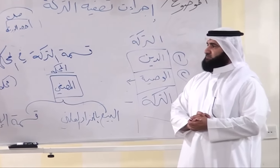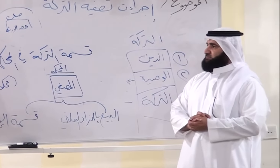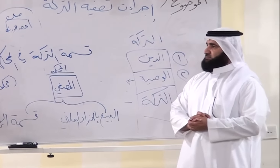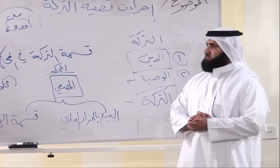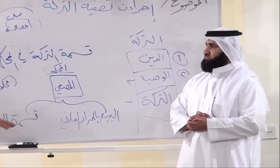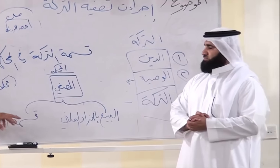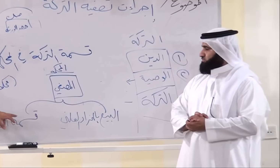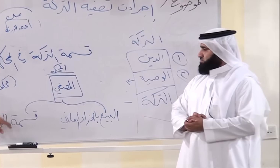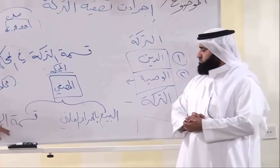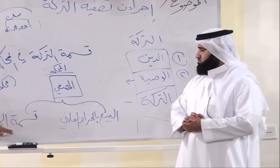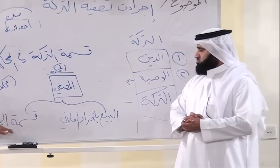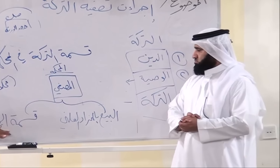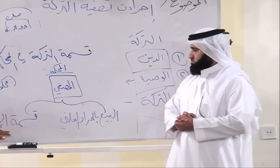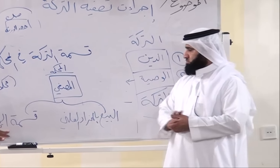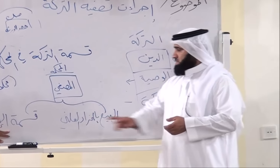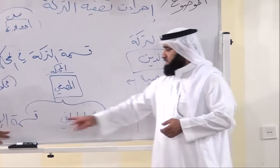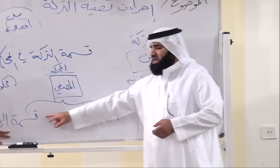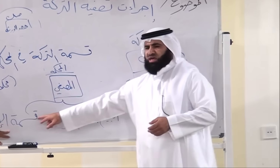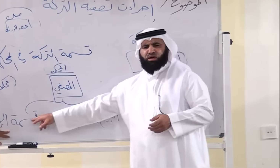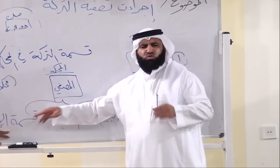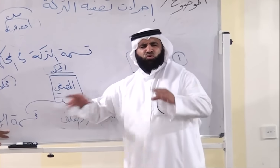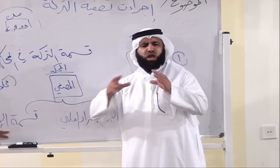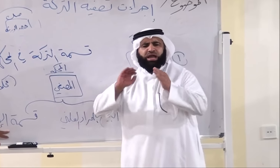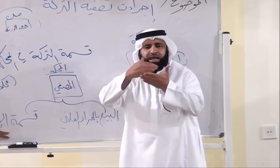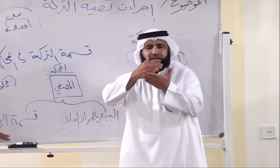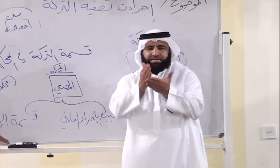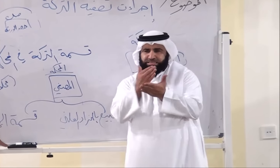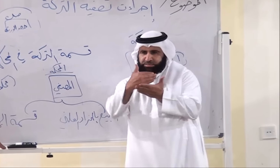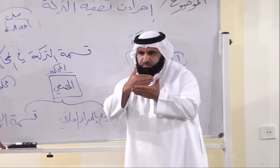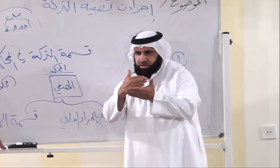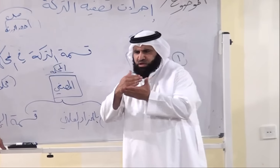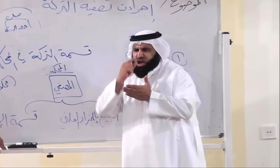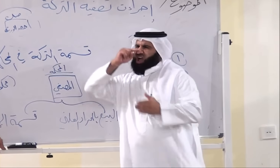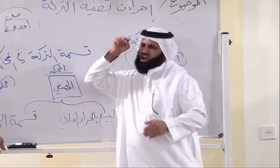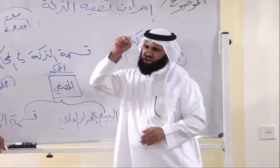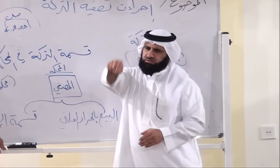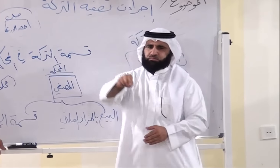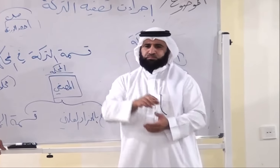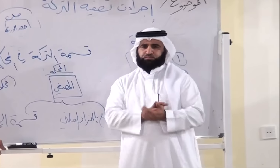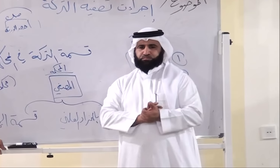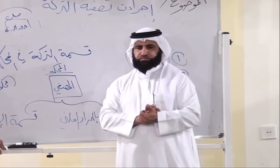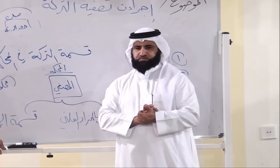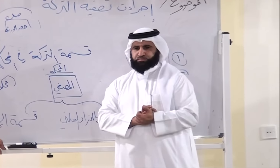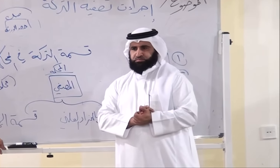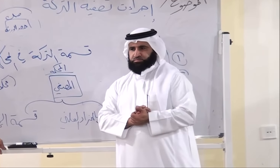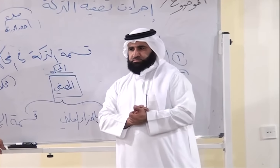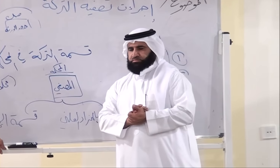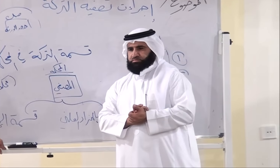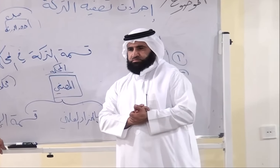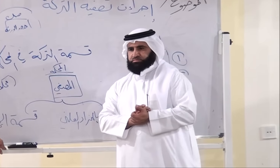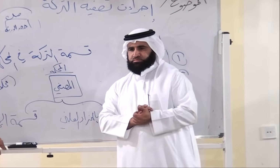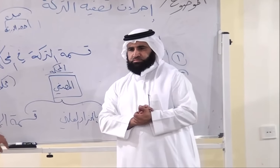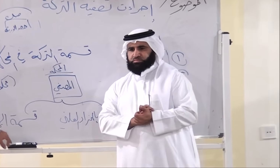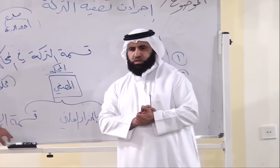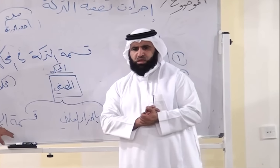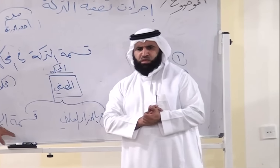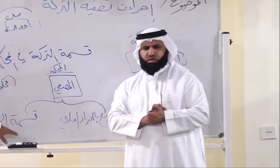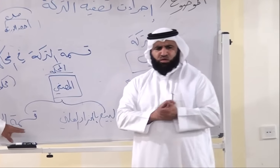يعطي التوجه في هذا الموضوع اذا كان المال قابل للاجبار يعني قابل